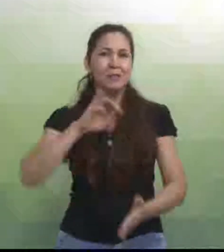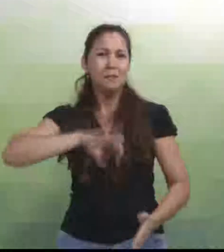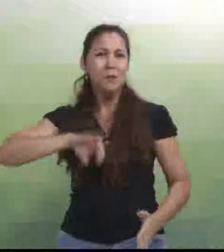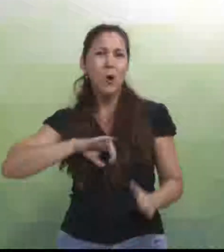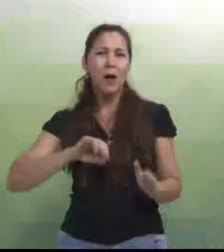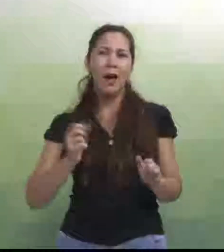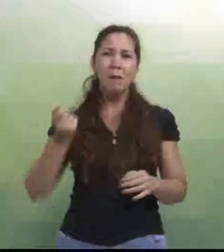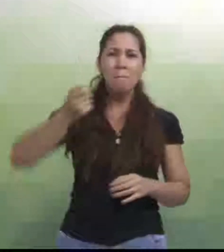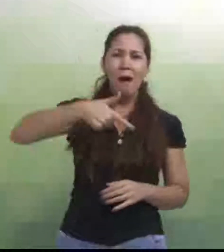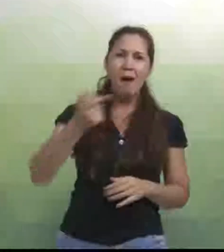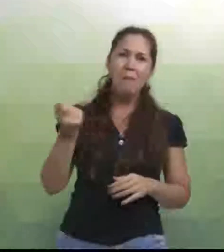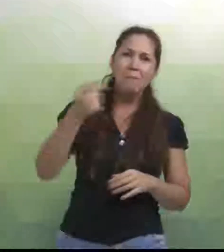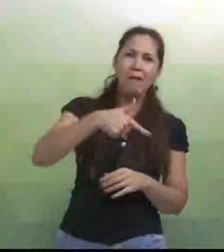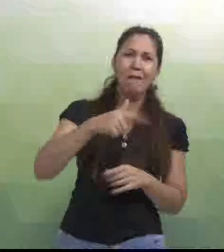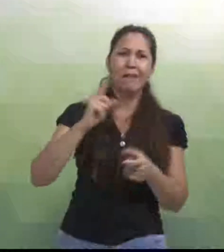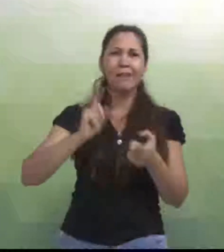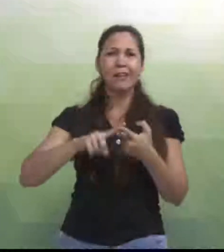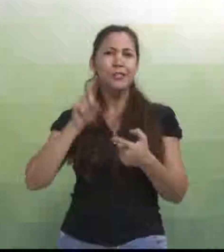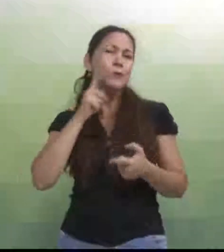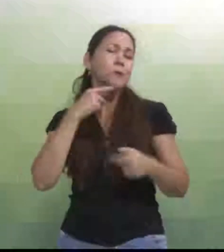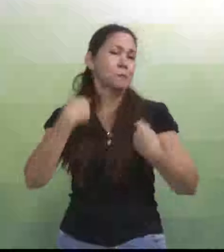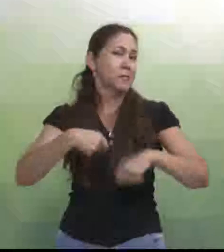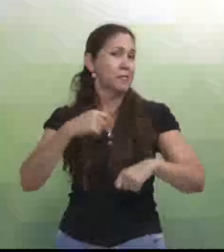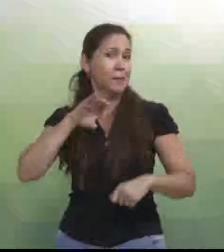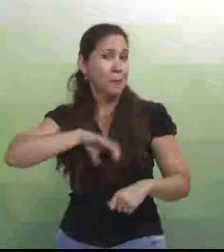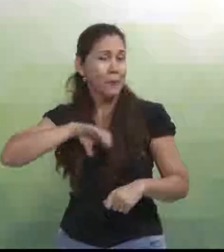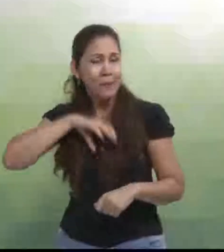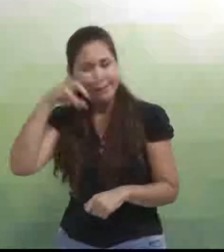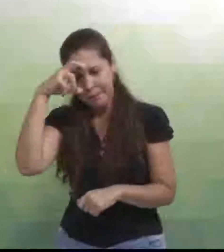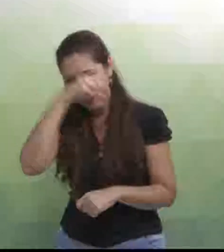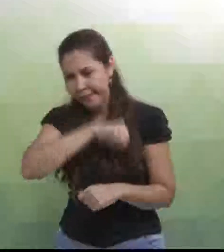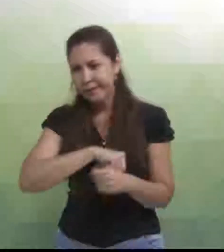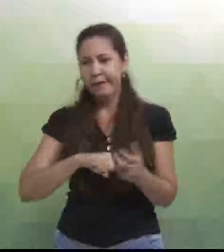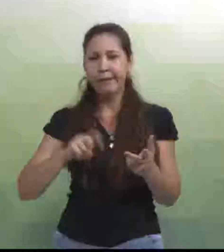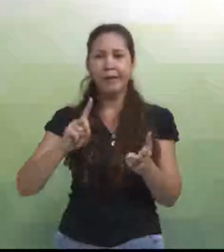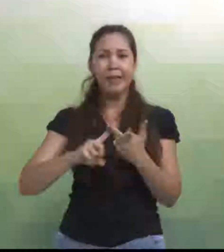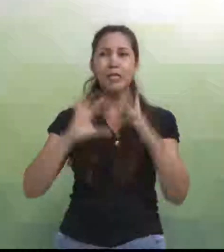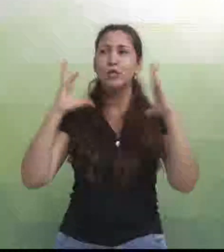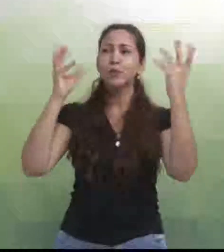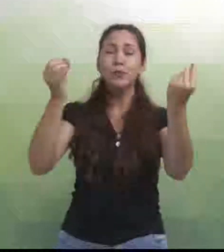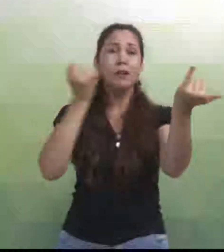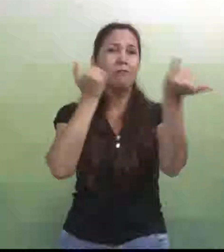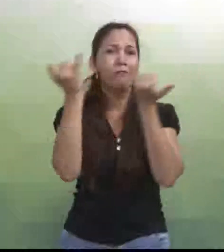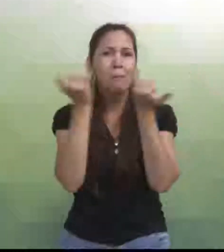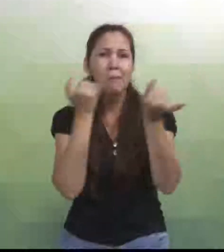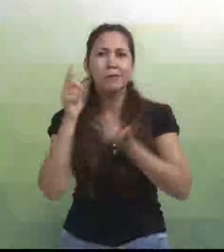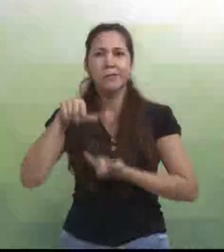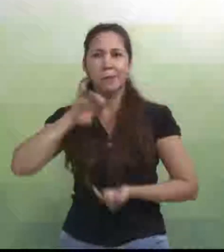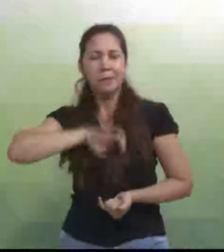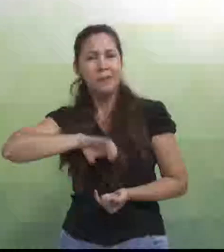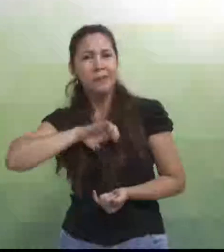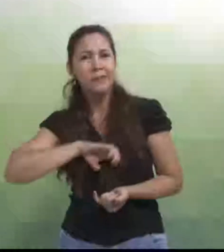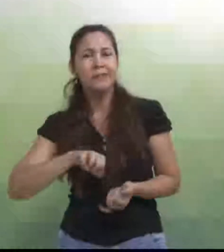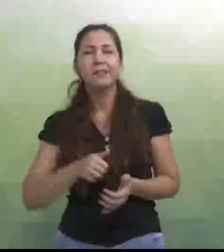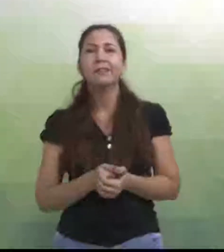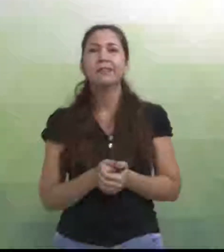as informações são em português. A disciplina de Libras ela é ensinada por meio da língua oral, a